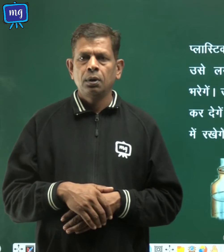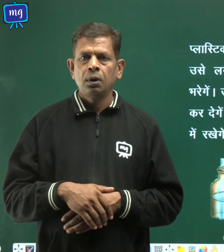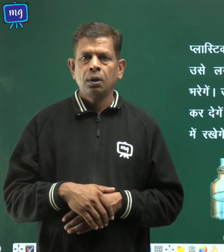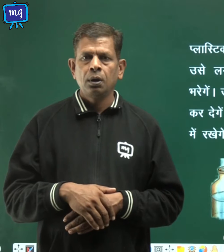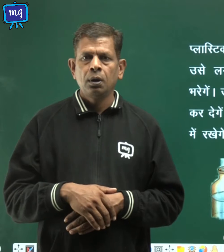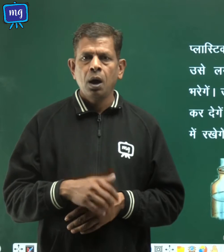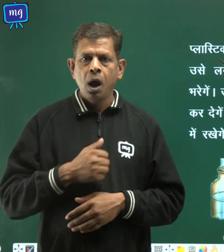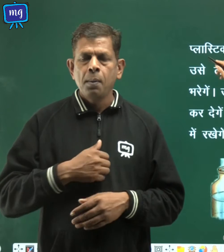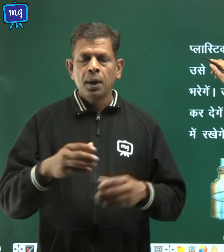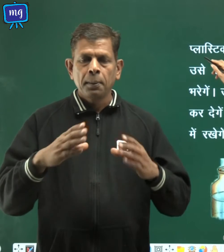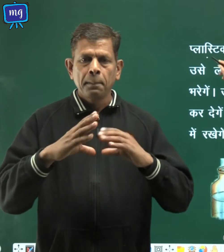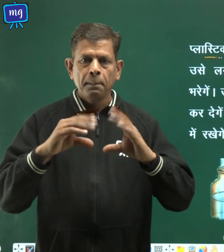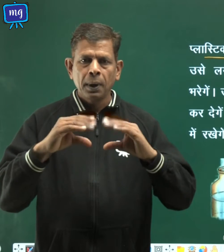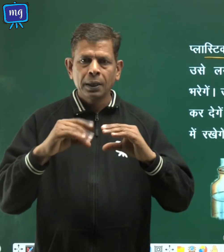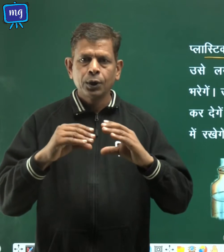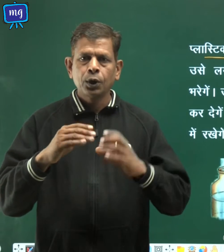प्लास्टिक की एक बोतल लेंगे